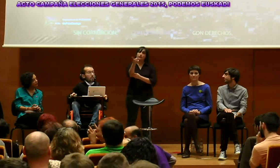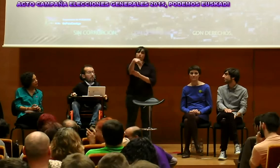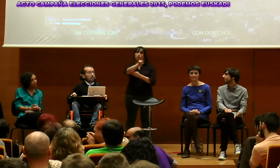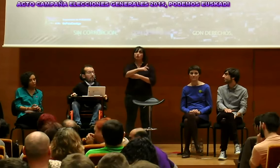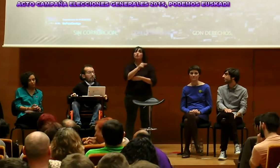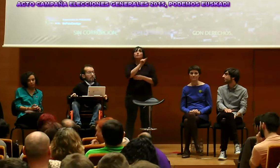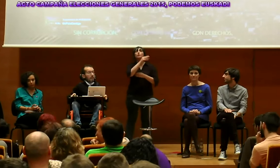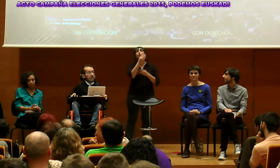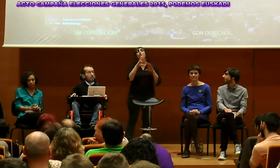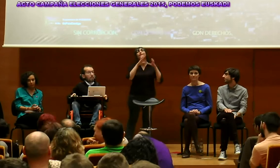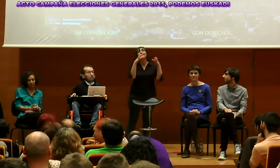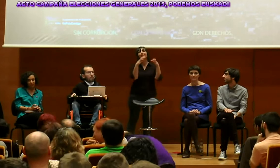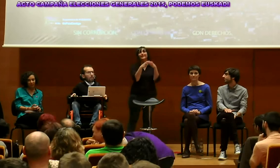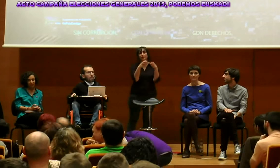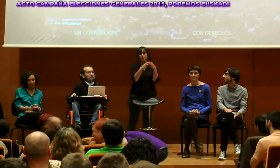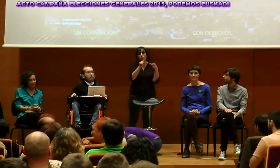equipos.podemos.info,